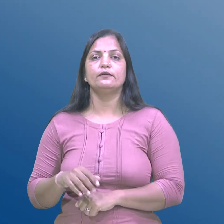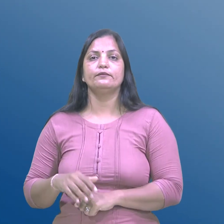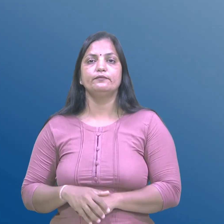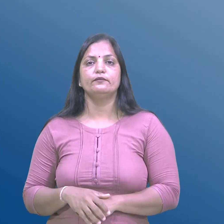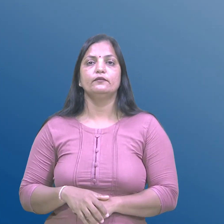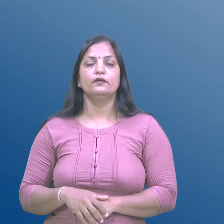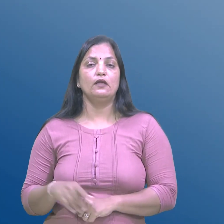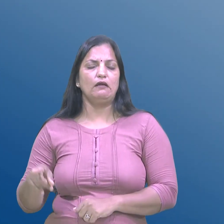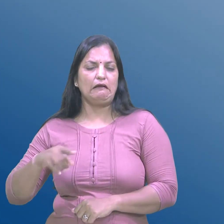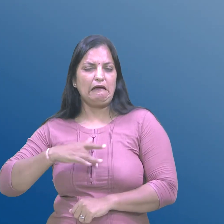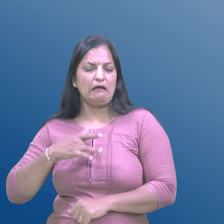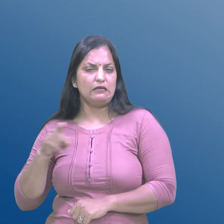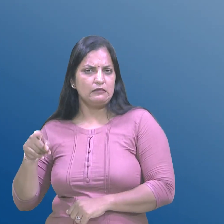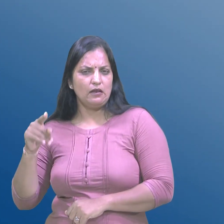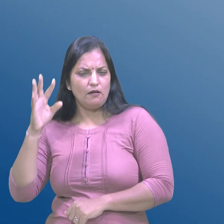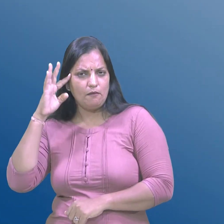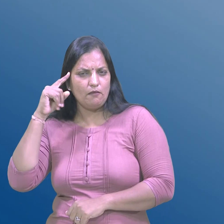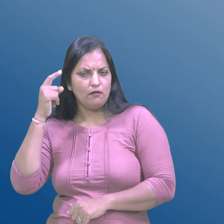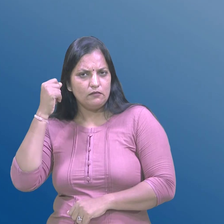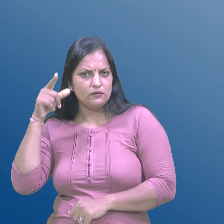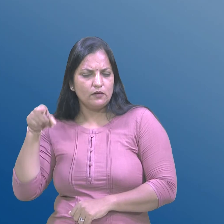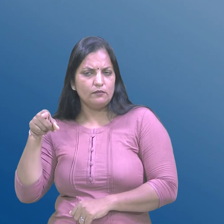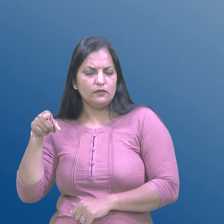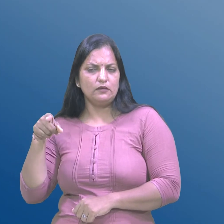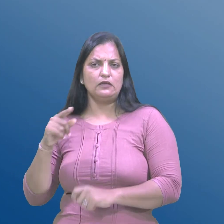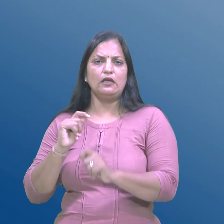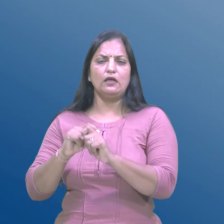ઈચ્છા અનુસાર તે કામ કરશે.